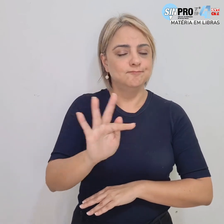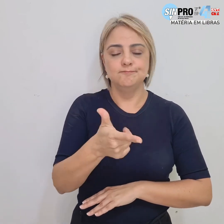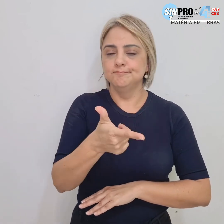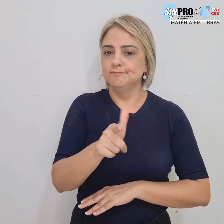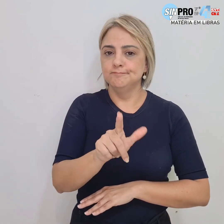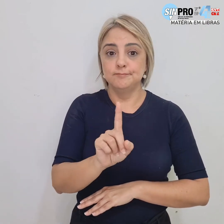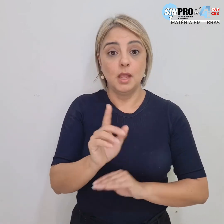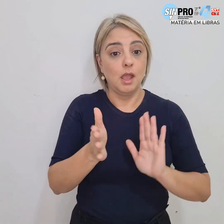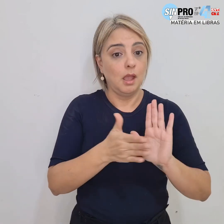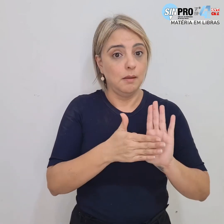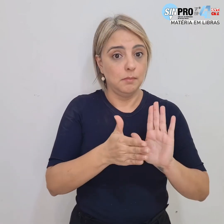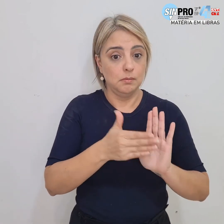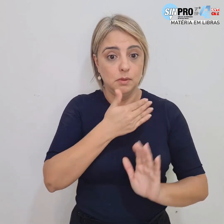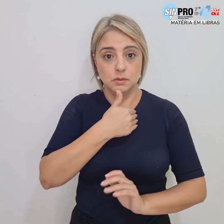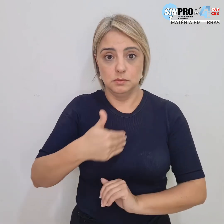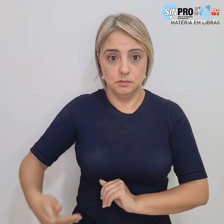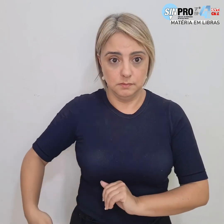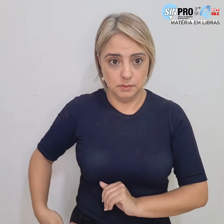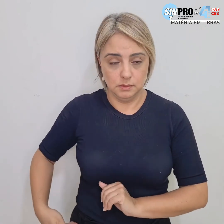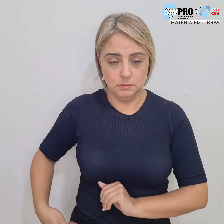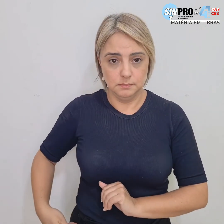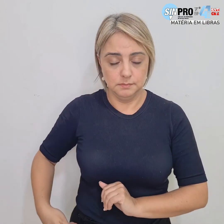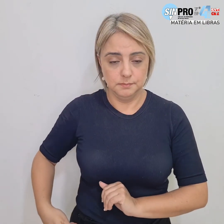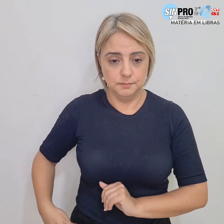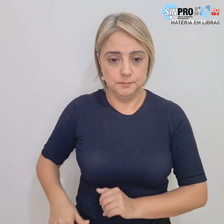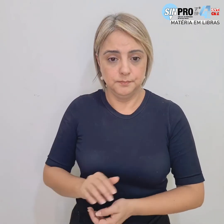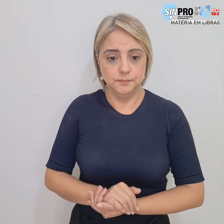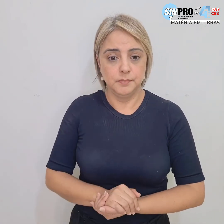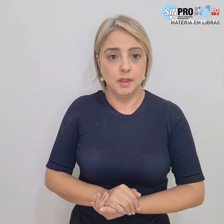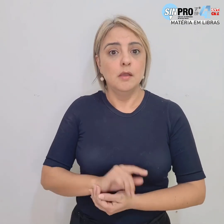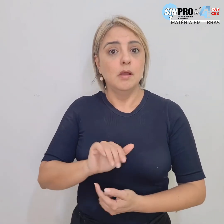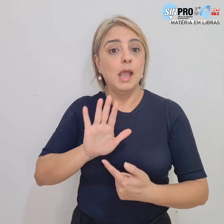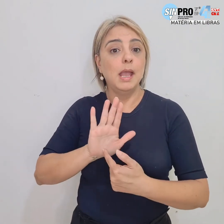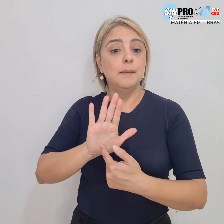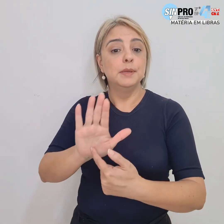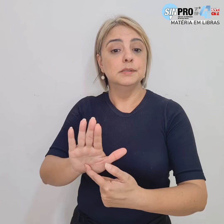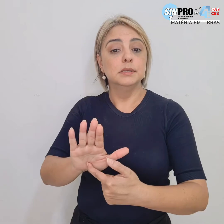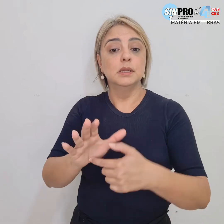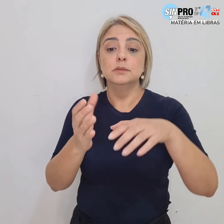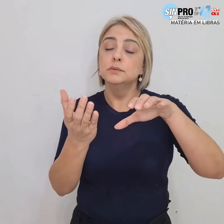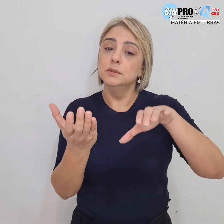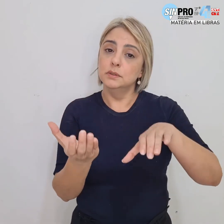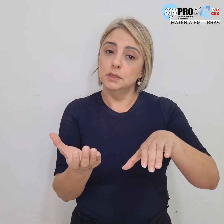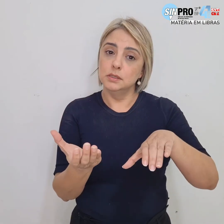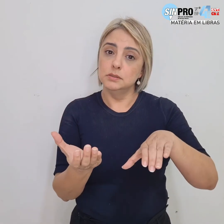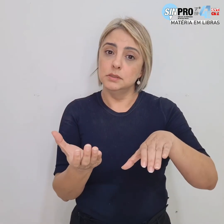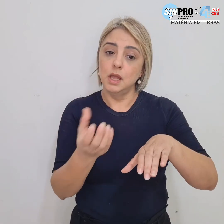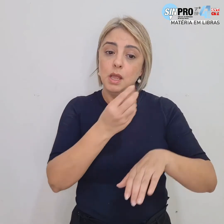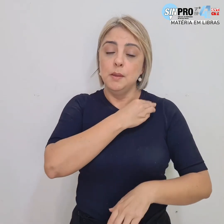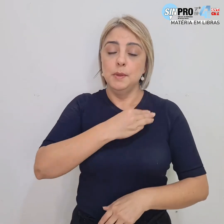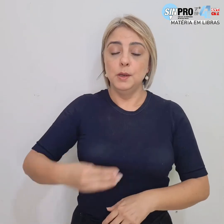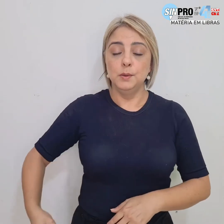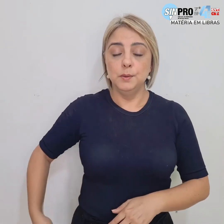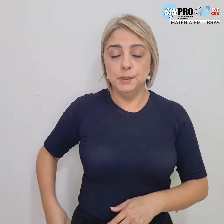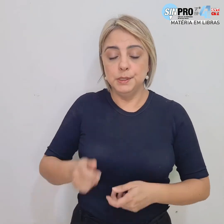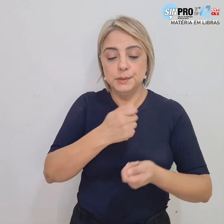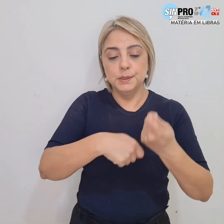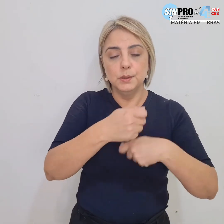A proposta do governo, que foi apresentada ao Congresso Nacional pelo ministro da Economia, Paulo Guedes,